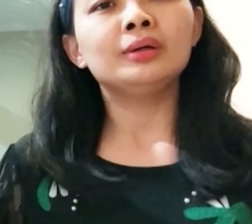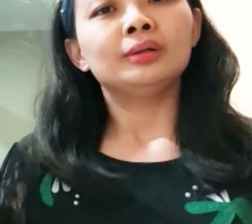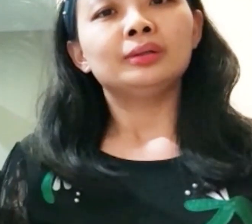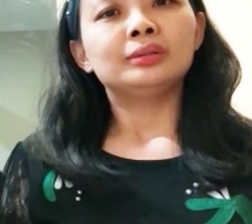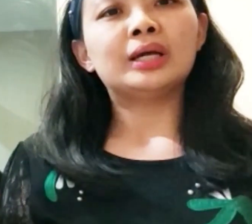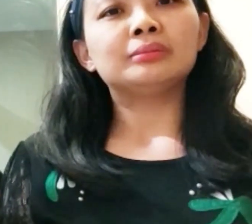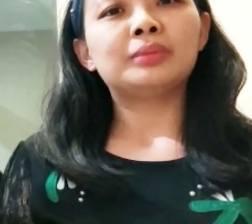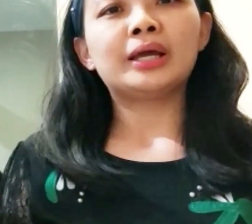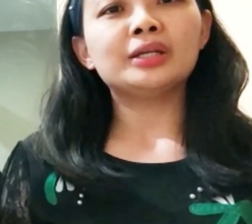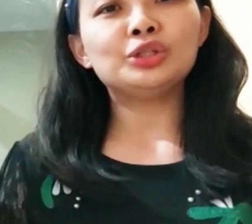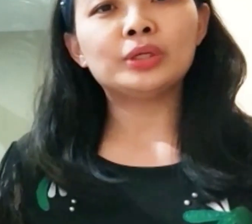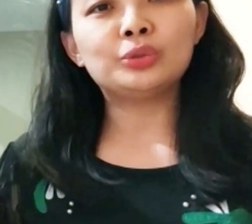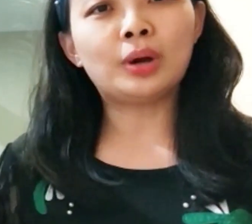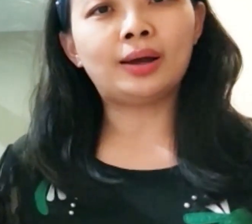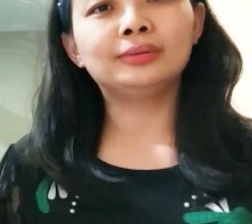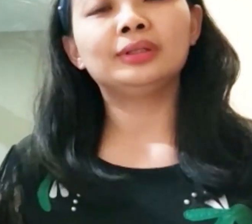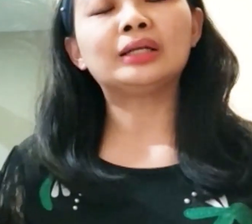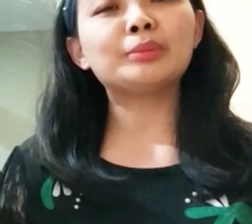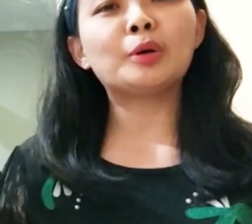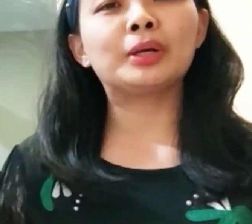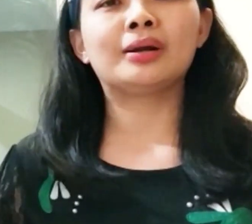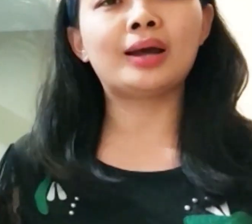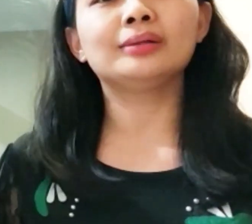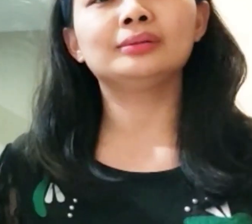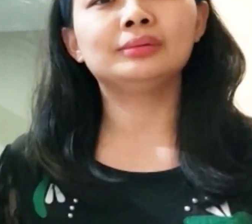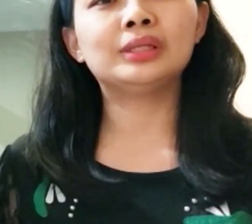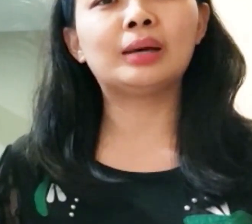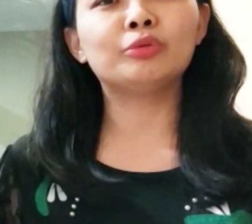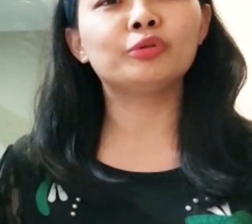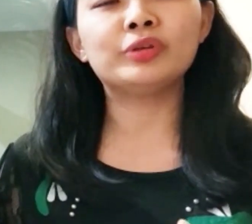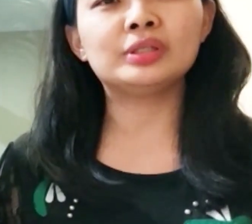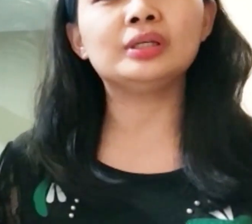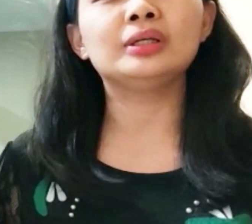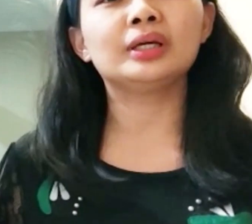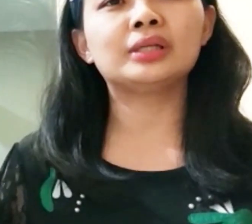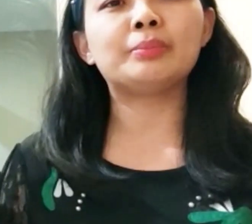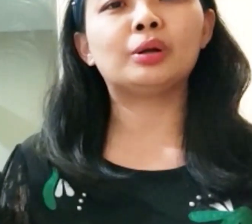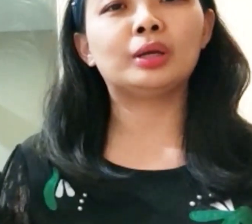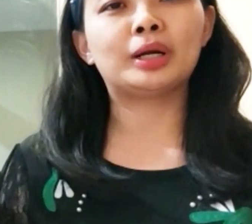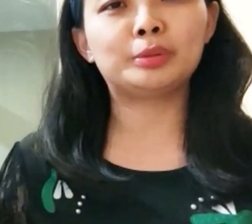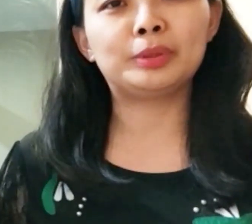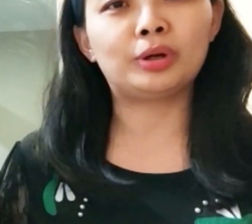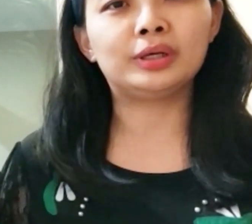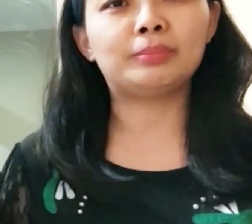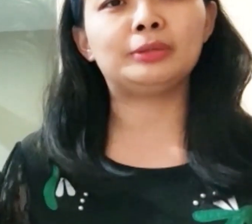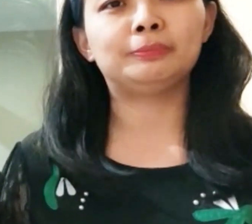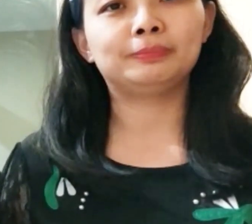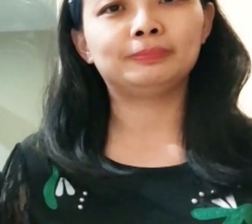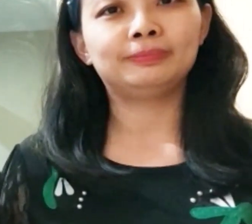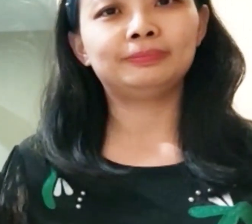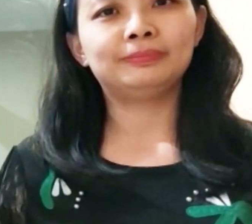kami dengan melayani jiwa-jiwa. Dan kami mau bergerak di dalam visi yang diambil oleh para pemimpin rohani